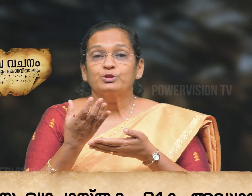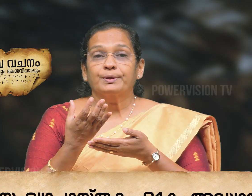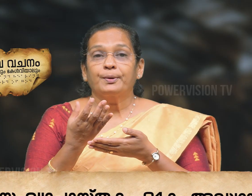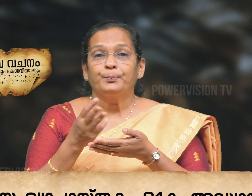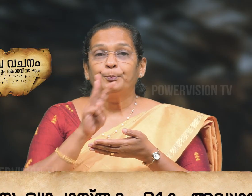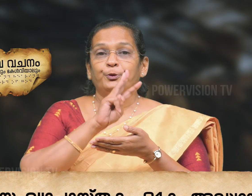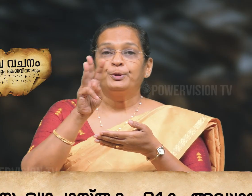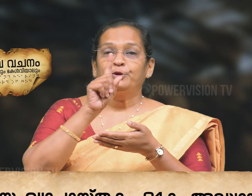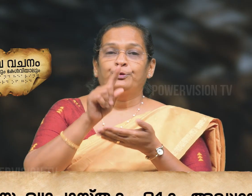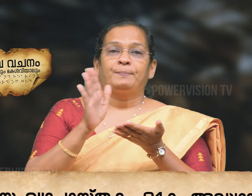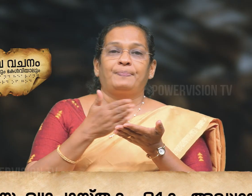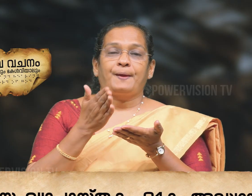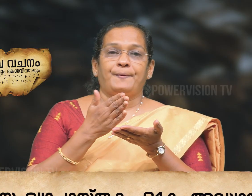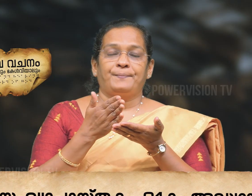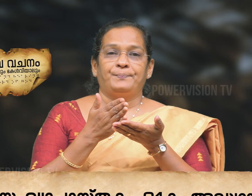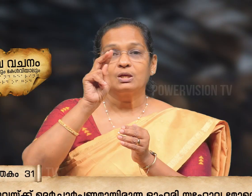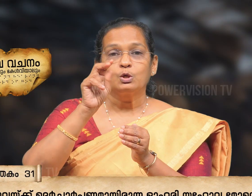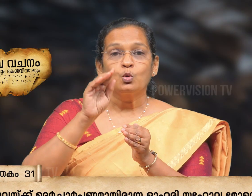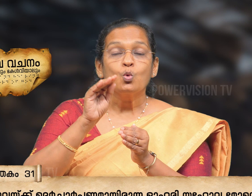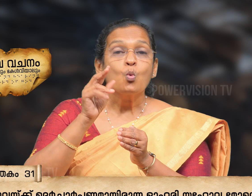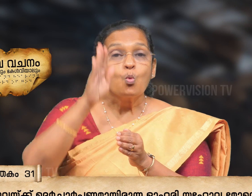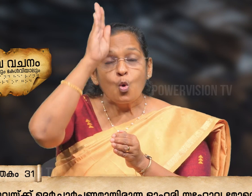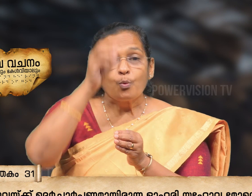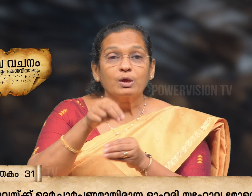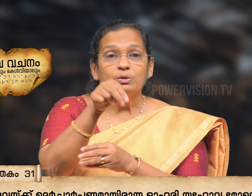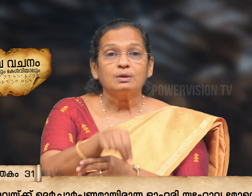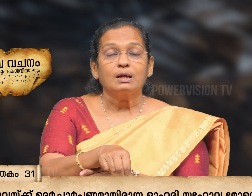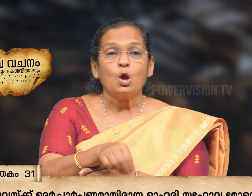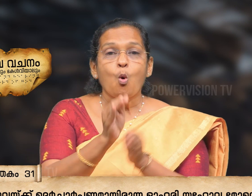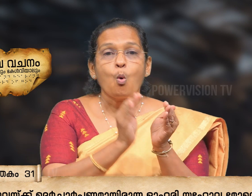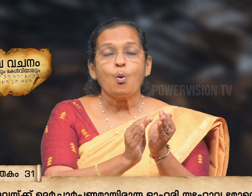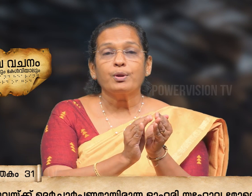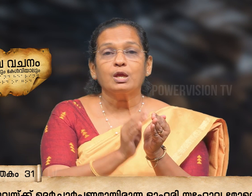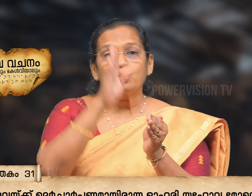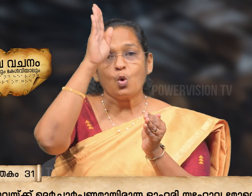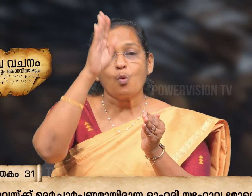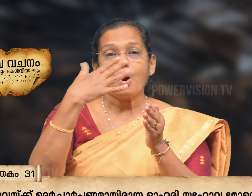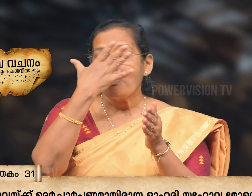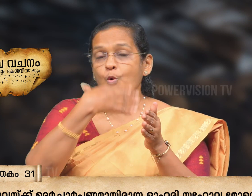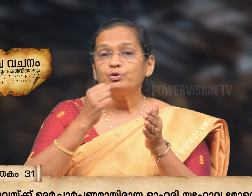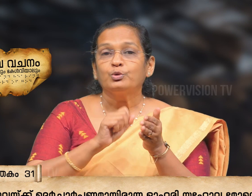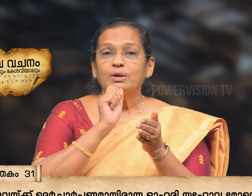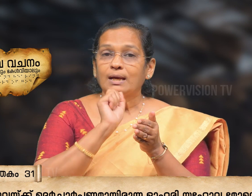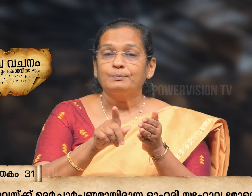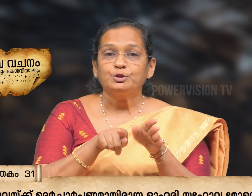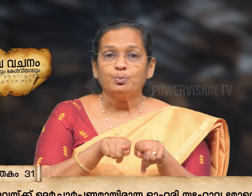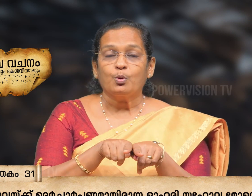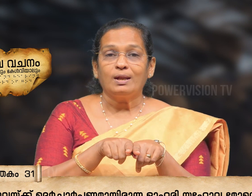സംഖ്യാപുസ്തകം 31 അധ്യായം. യഹോവയ്ക്ക് ഉദർച്ചാർപ്പണമായിരുന്ന ഓഹരി യഹോവ മോശയോട്